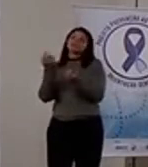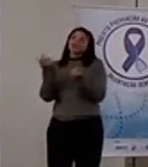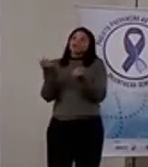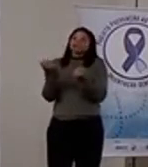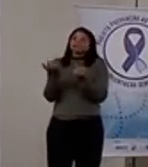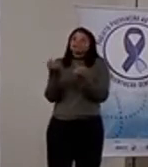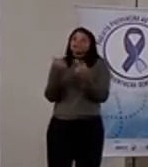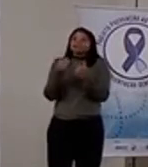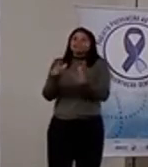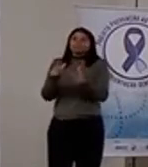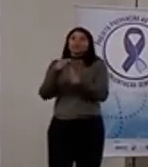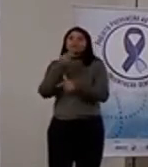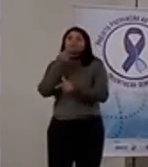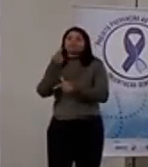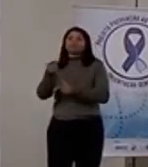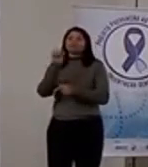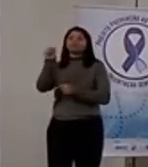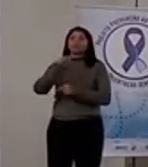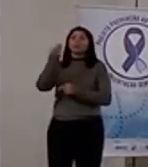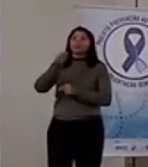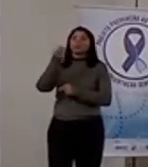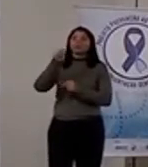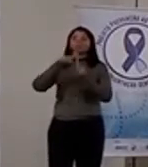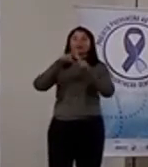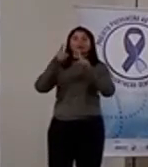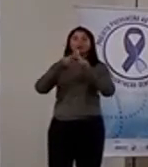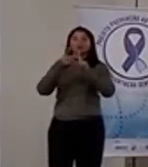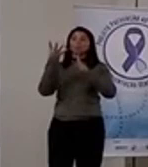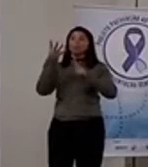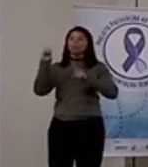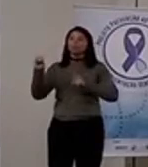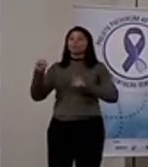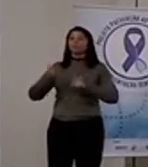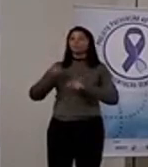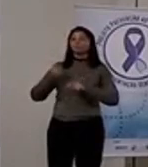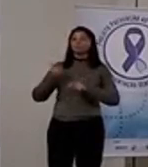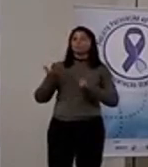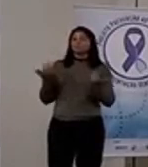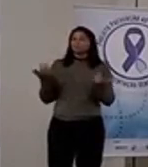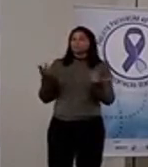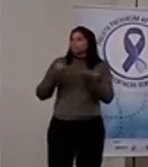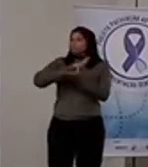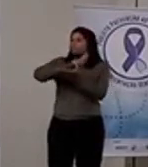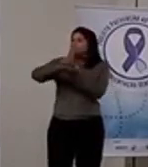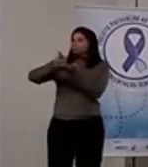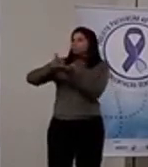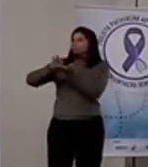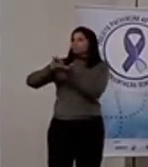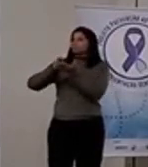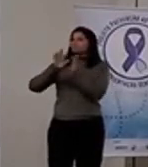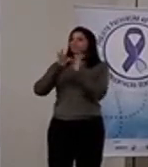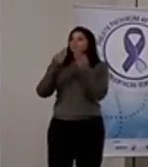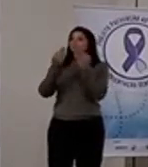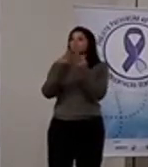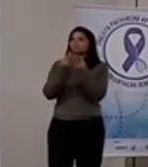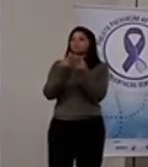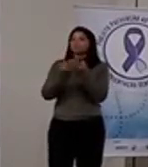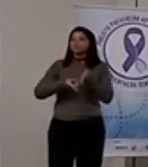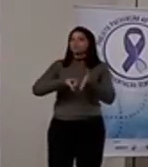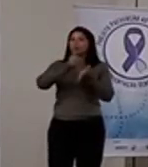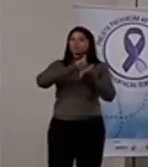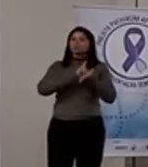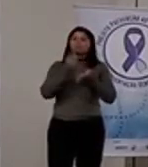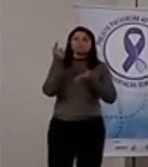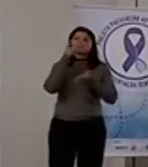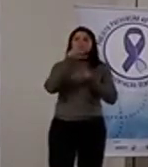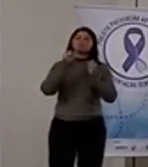ríspidos com as mulheres. Eu já vi casos de mulheres engravidando aos 40 anos, por vários fatores, conseguiu uma família, não pôde antes, era o sonho